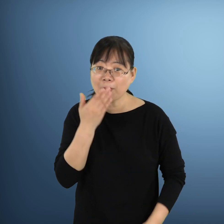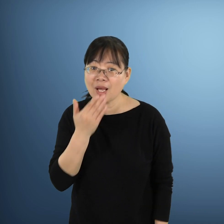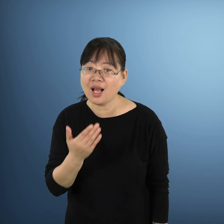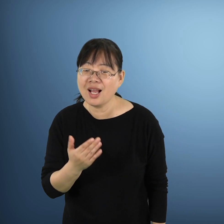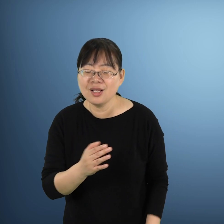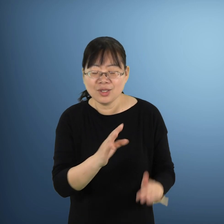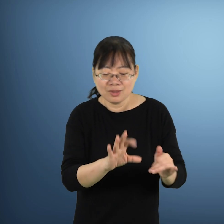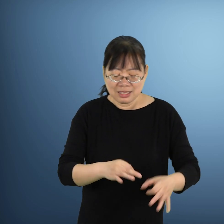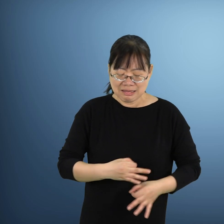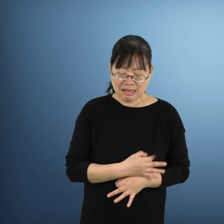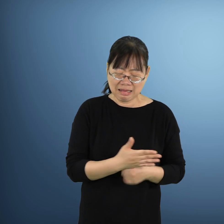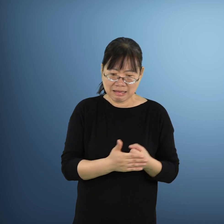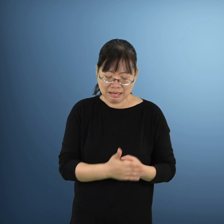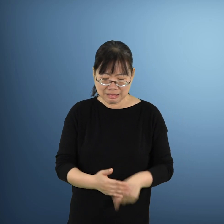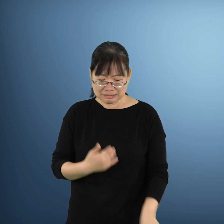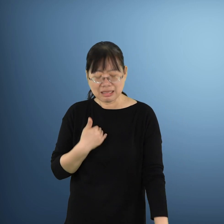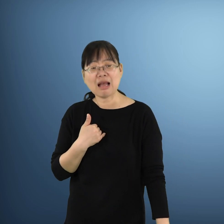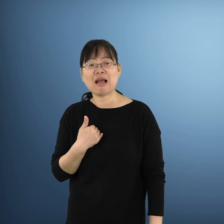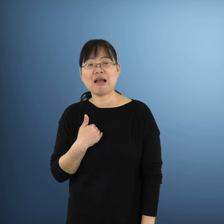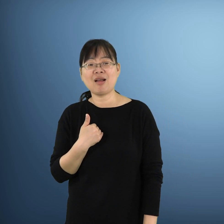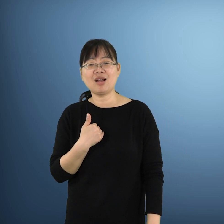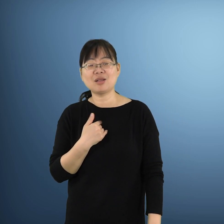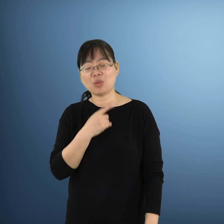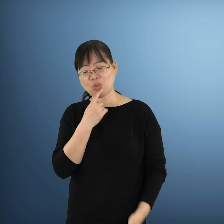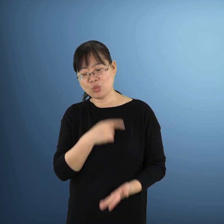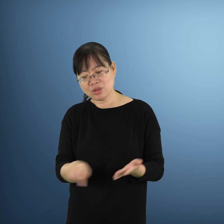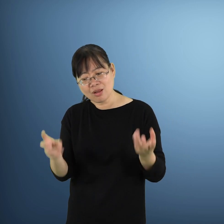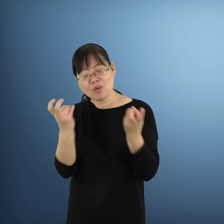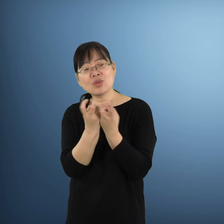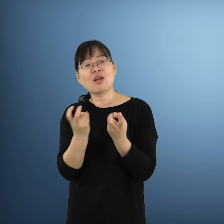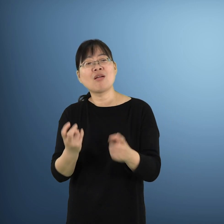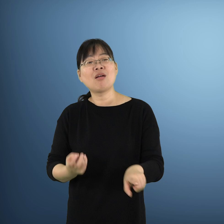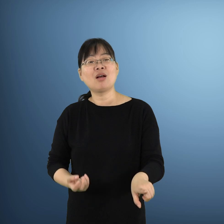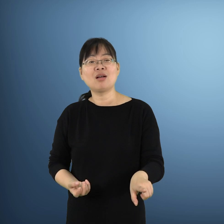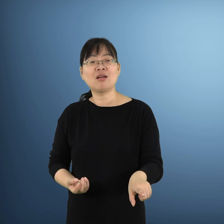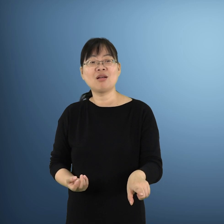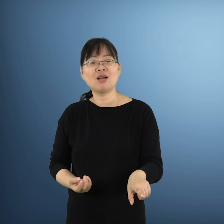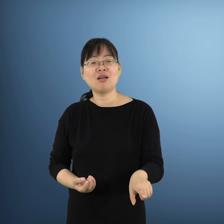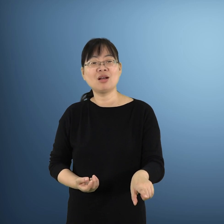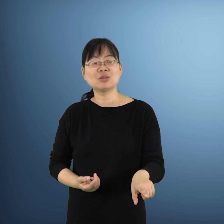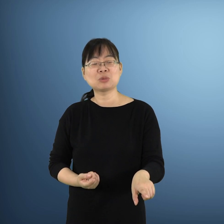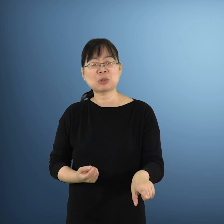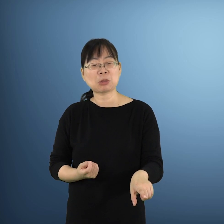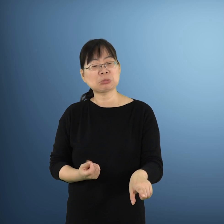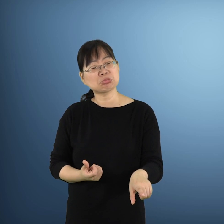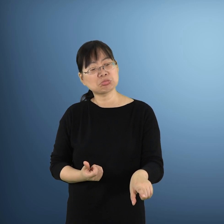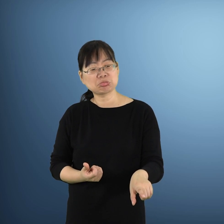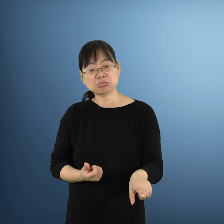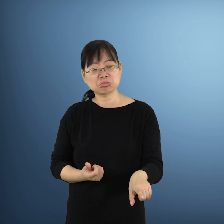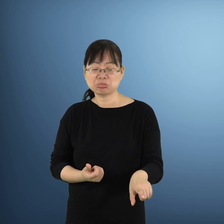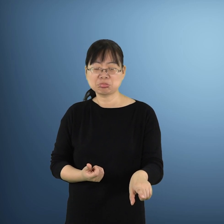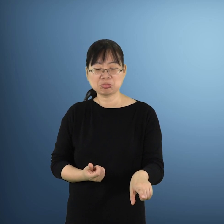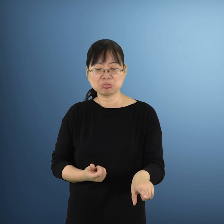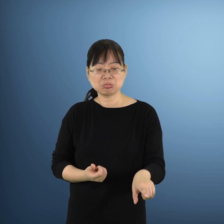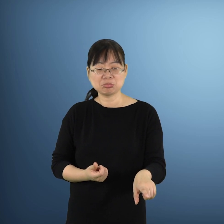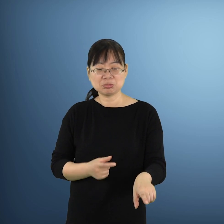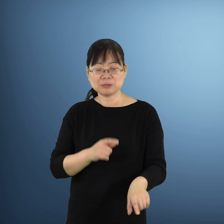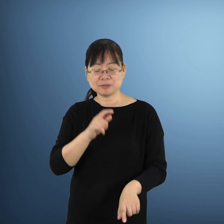세상이 불의하니까 야, 나도 이러고 있다가 손해보겠다. 뭐 살짝 비겁하면 이익이